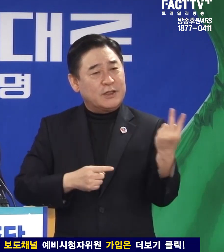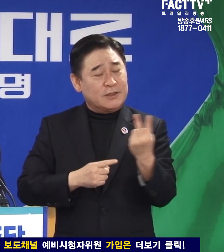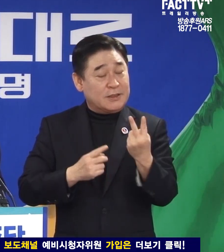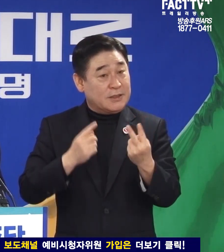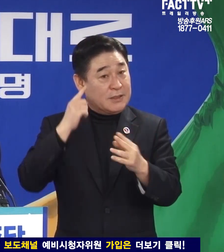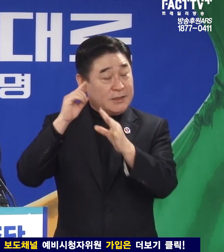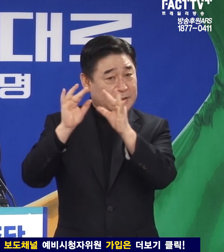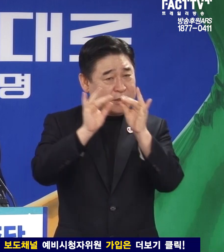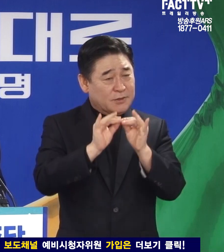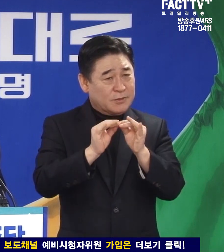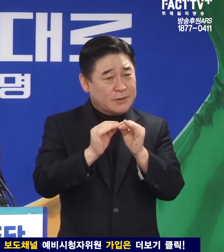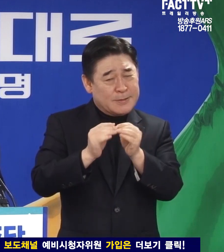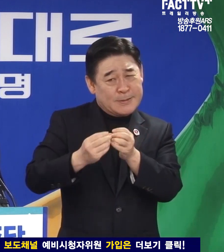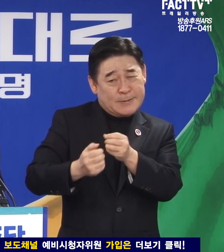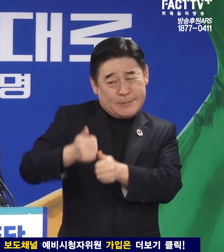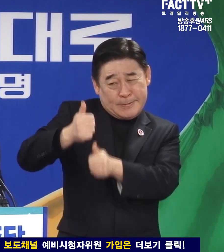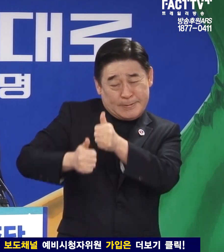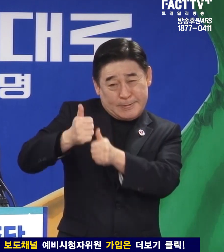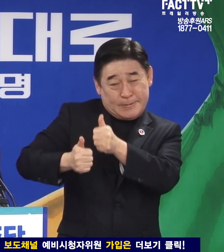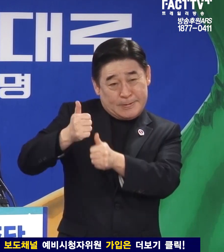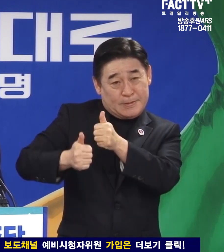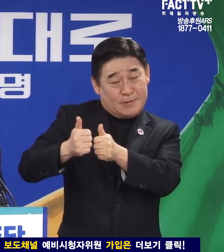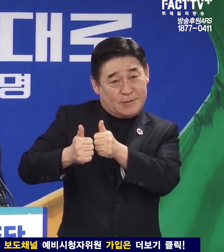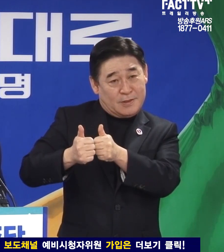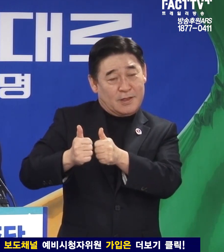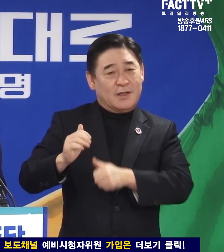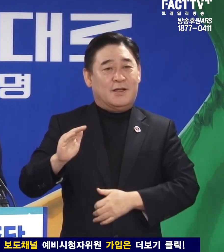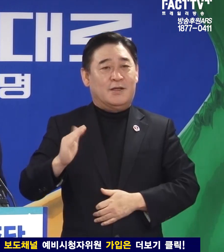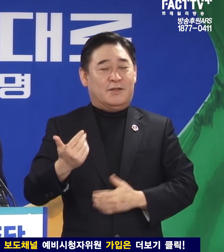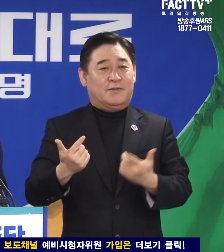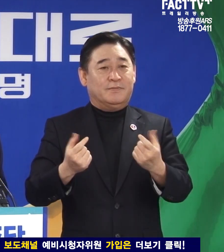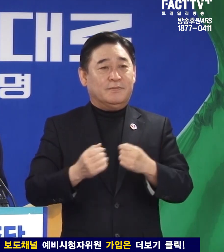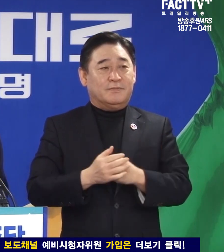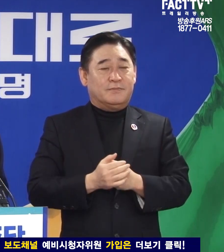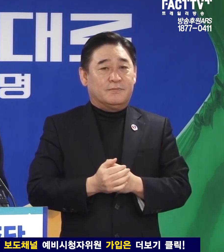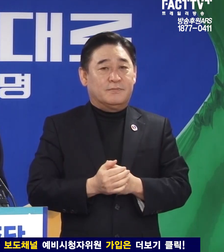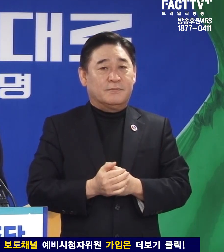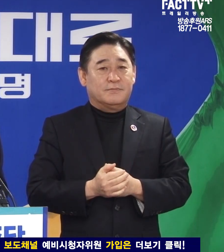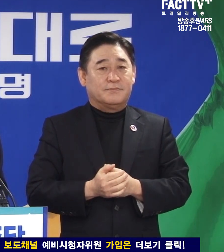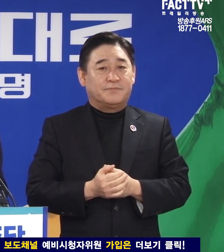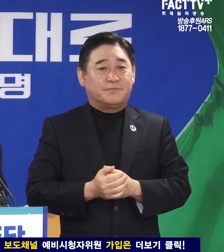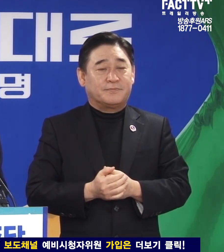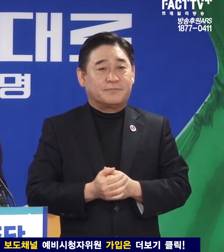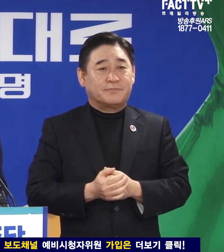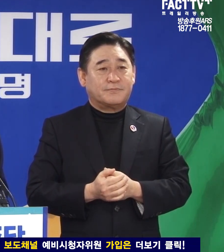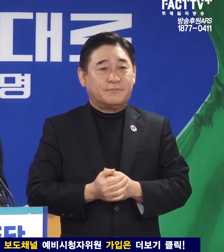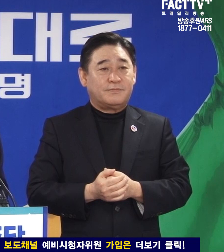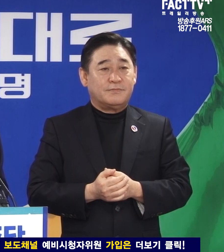지지율이 초경합 상태로 갈 것이다 이렇게 예측합니다.